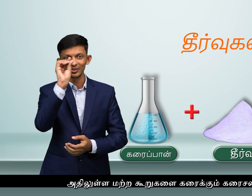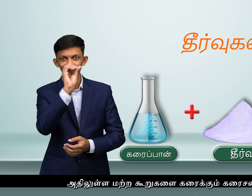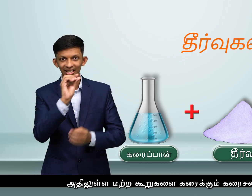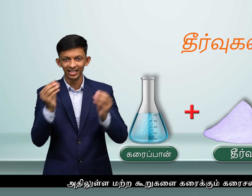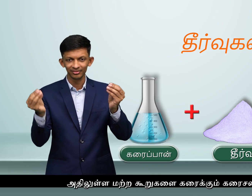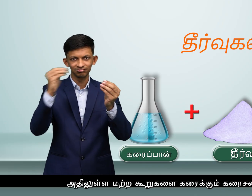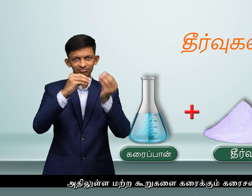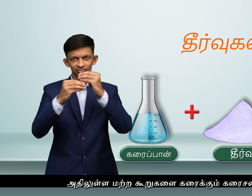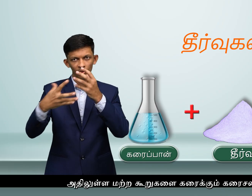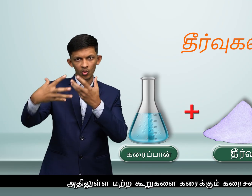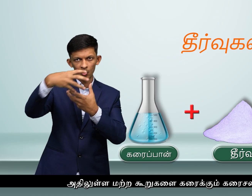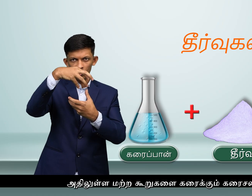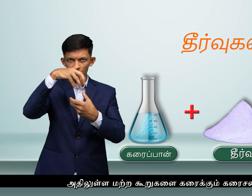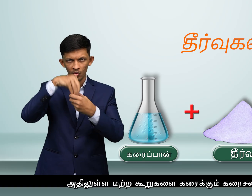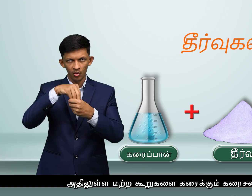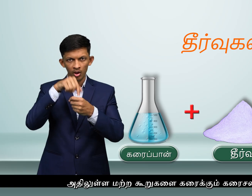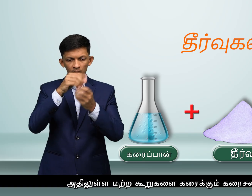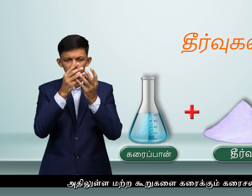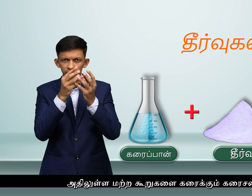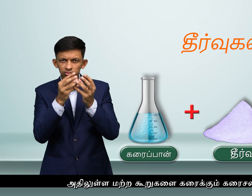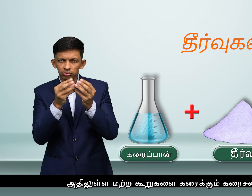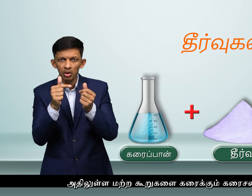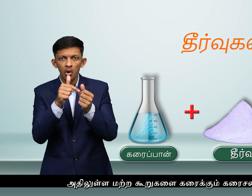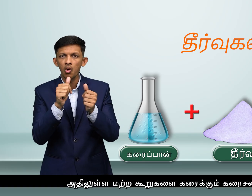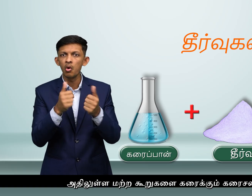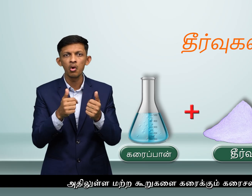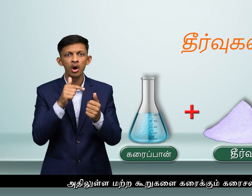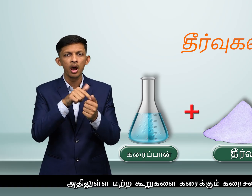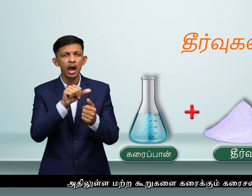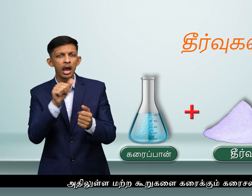அதில் உள்ள மற்ற கூறுகளை கரைக்கும் கரைசலின் கூறு